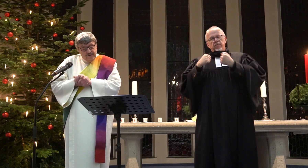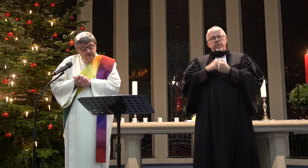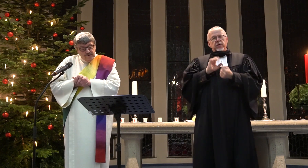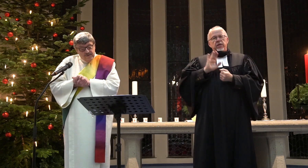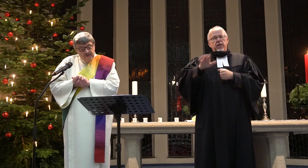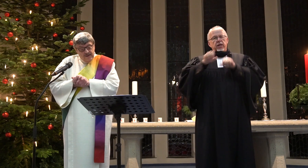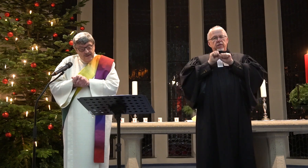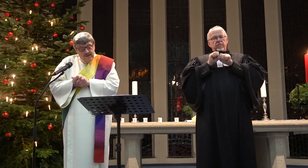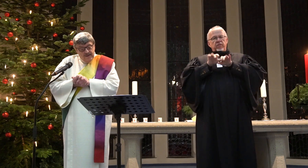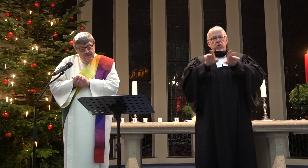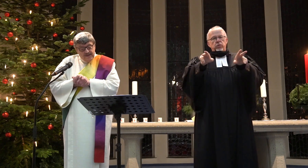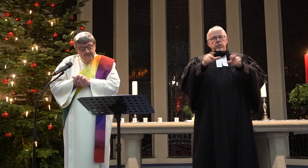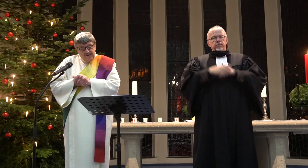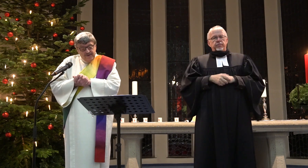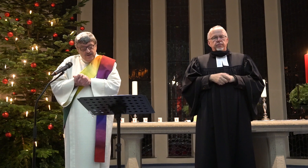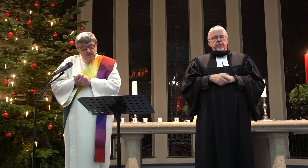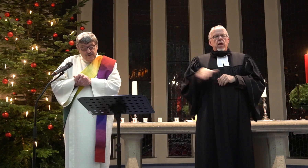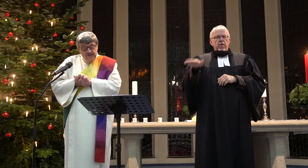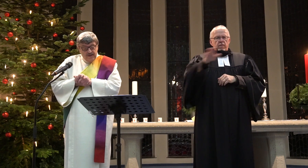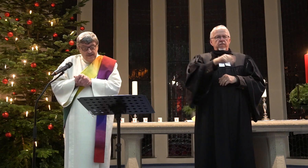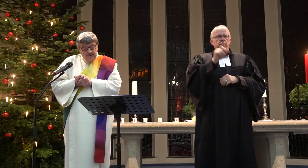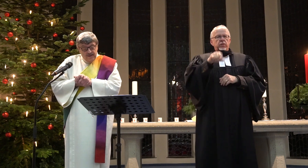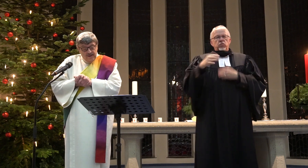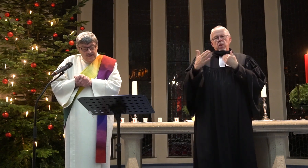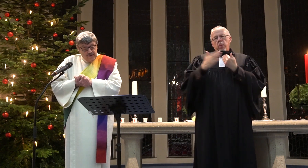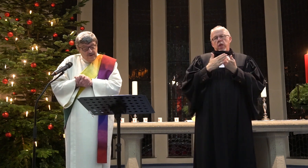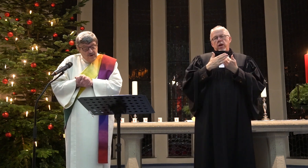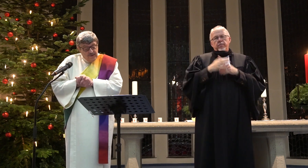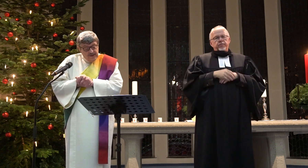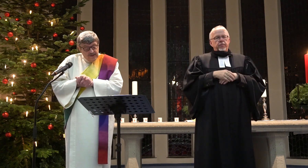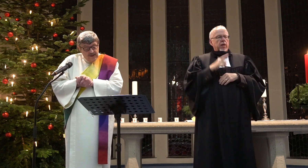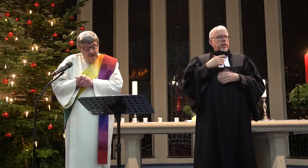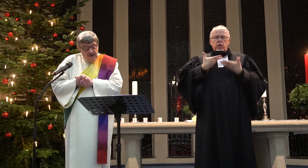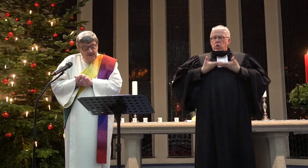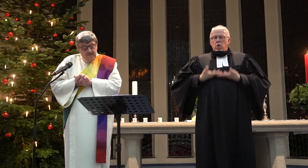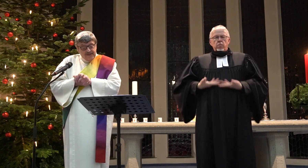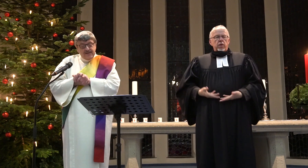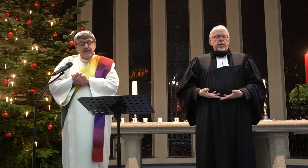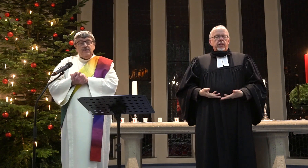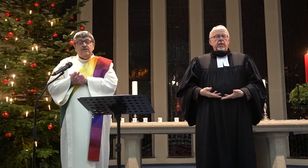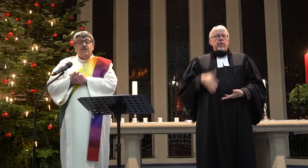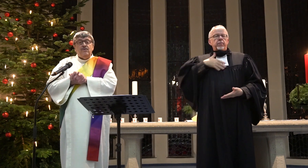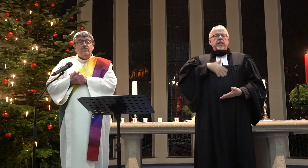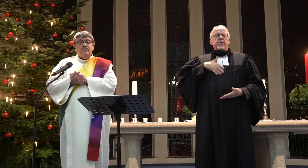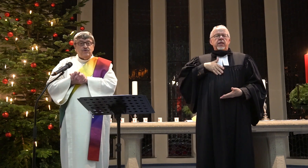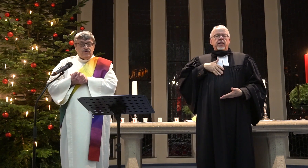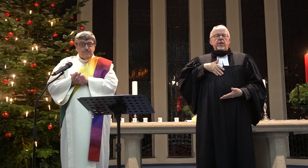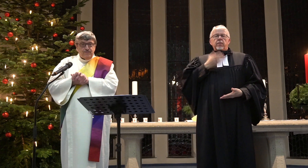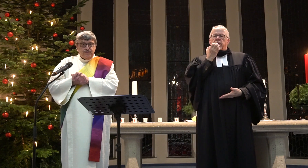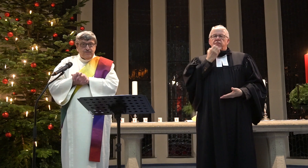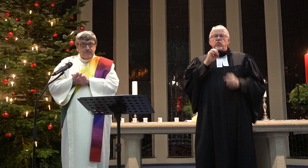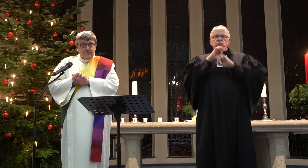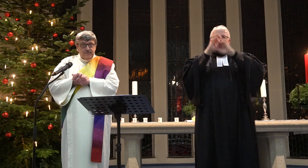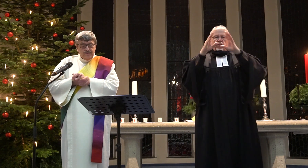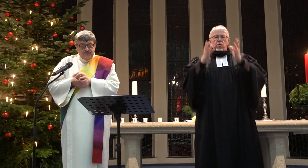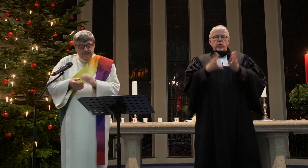gegen Virus. Deshalb wir Menschen uns nahe. Nicht körperlich, aber mit Seele und Wünschen.